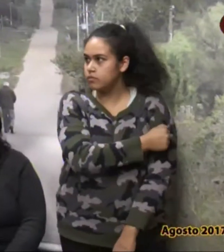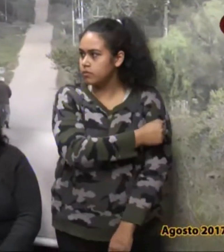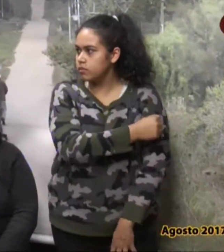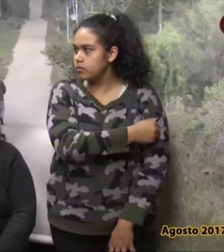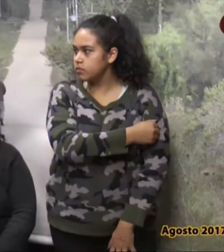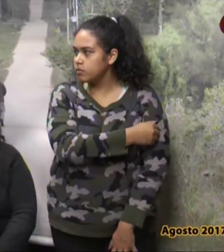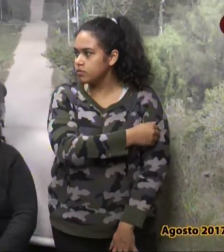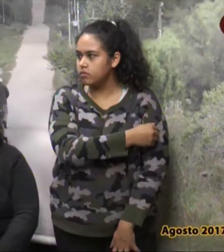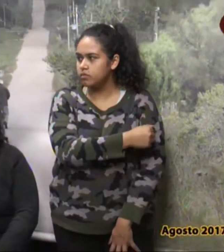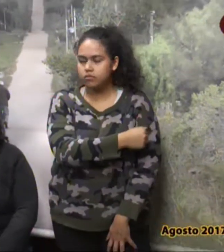Artigas